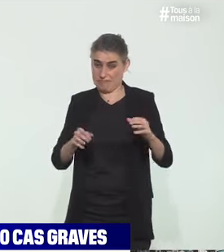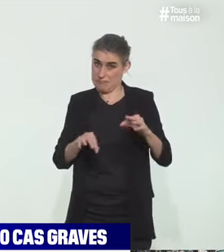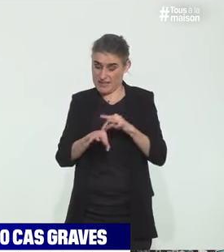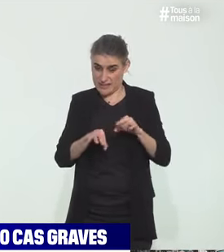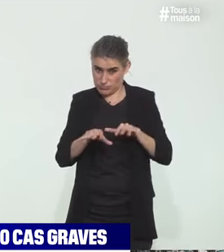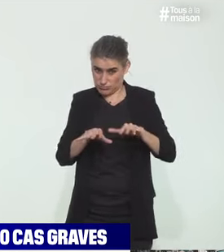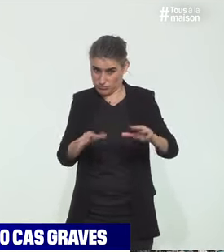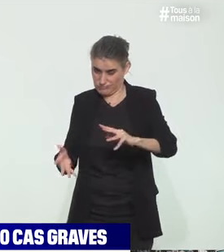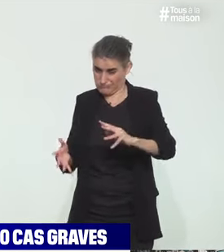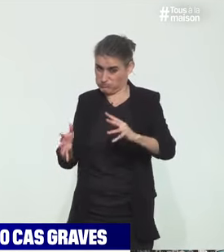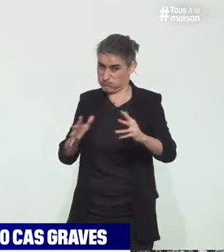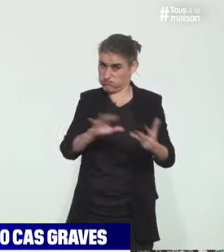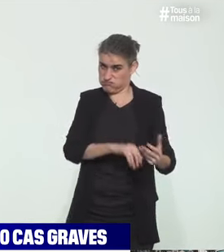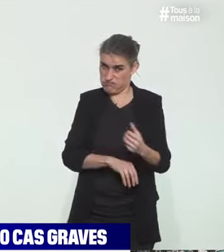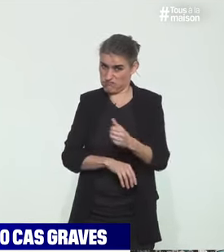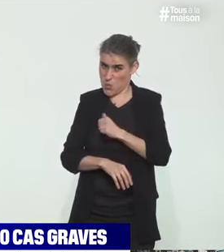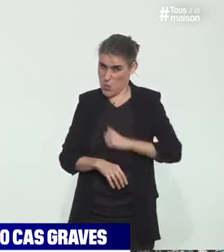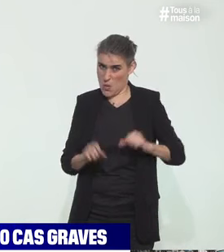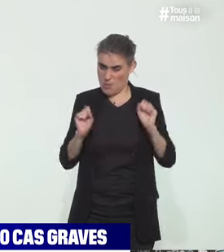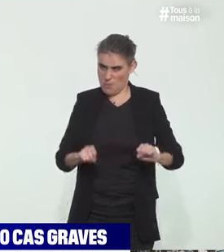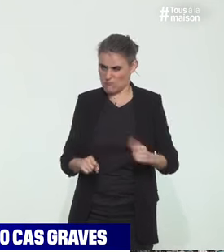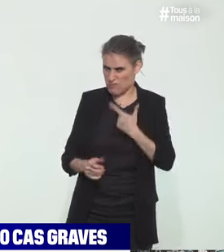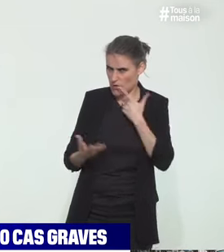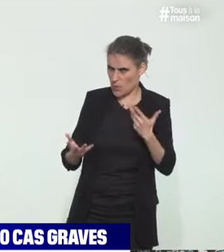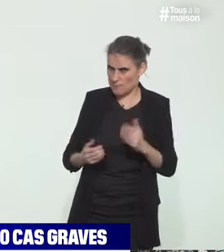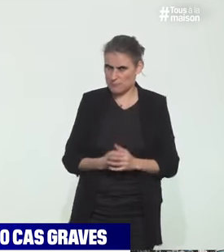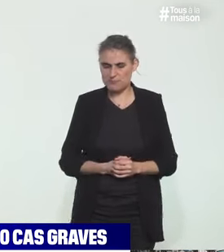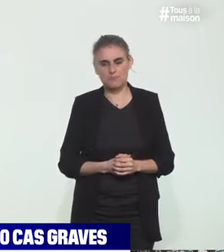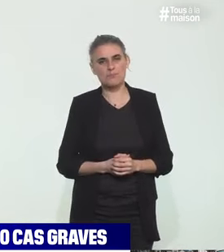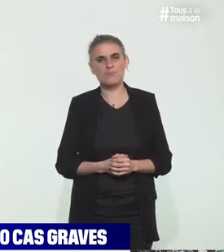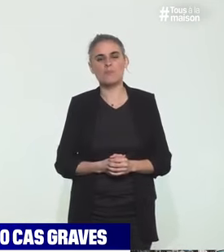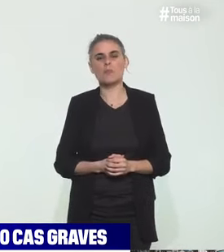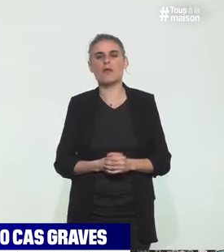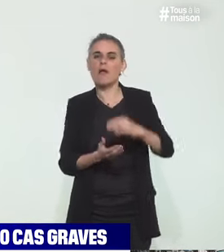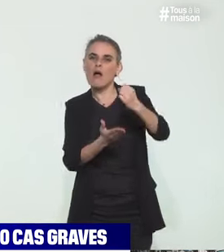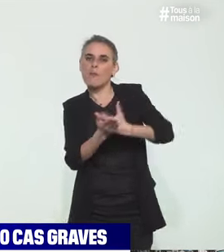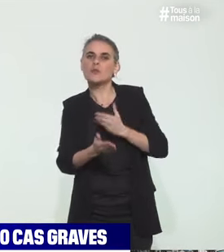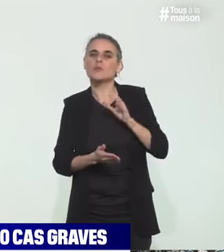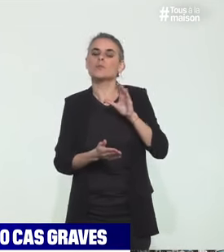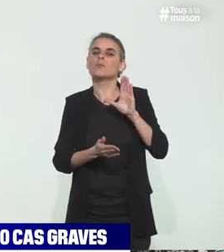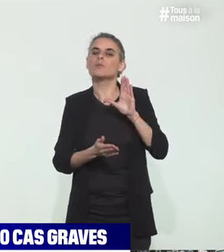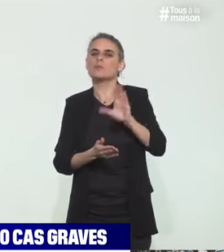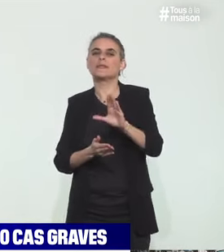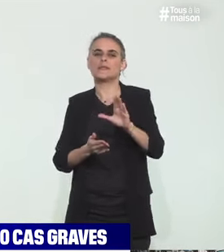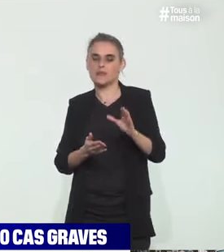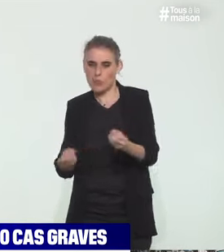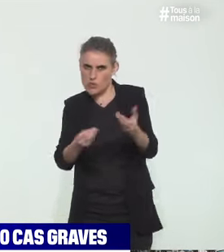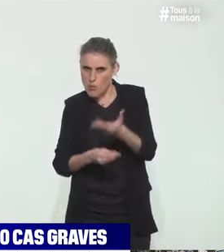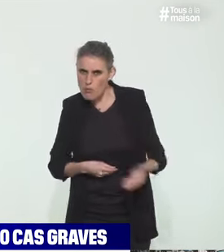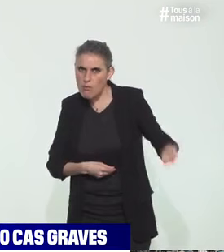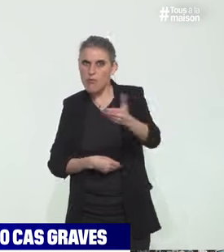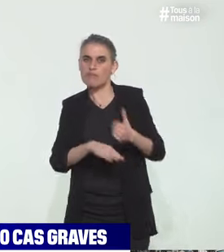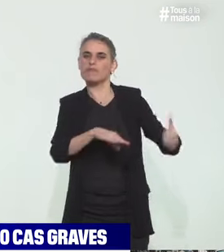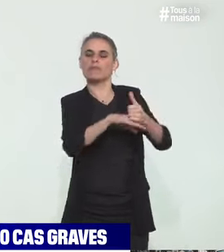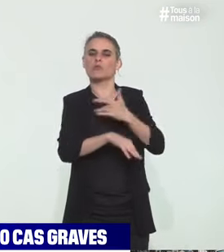De quoi parle-t-il? Alors nous suivons très régulièrement l'épidémie grâce aux indicateurs épidémiologiques de Santé publique France, mais aussi grâce à la